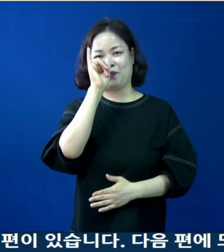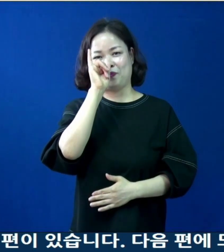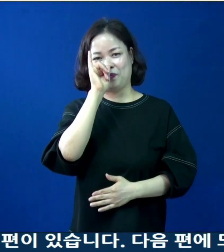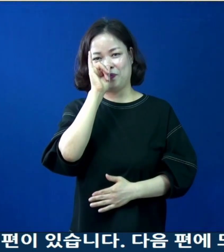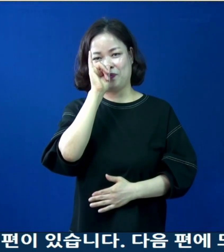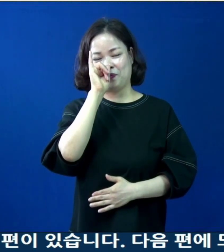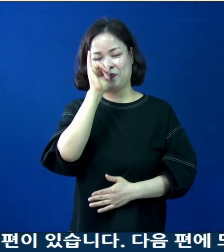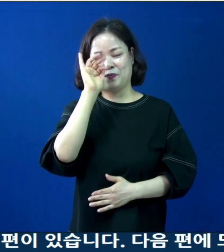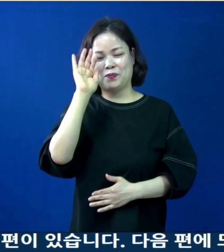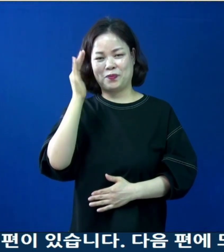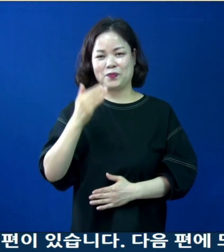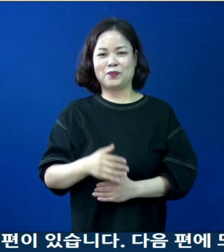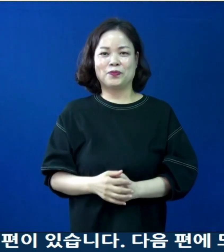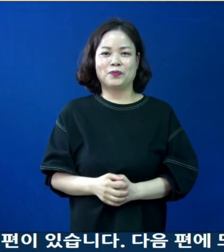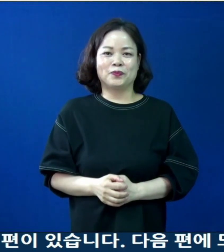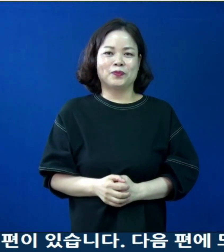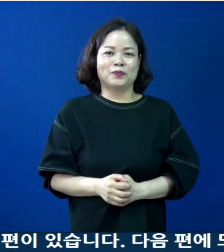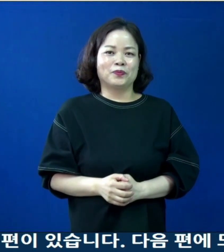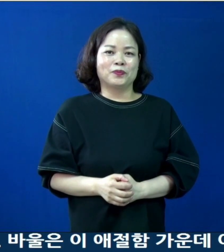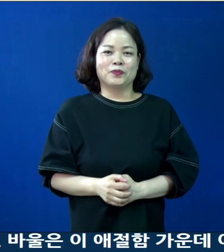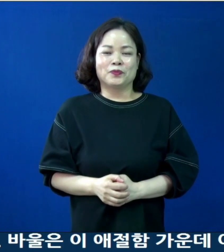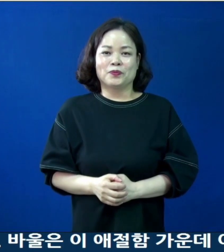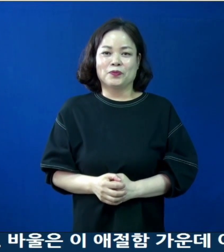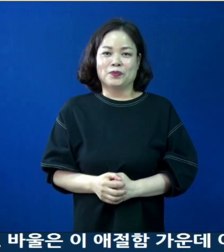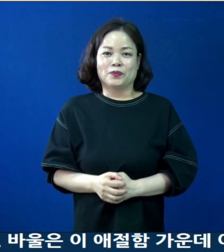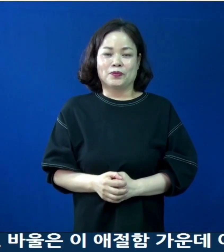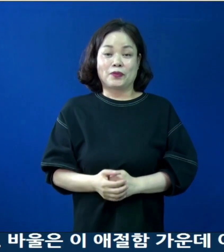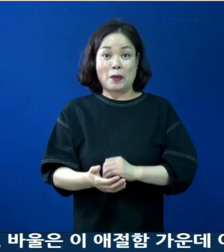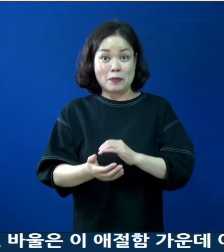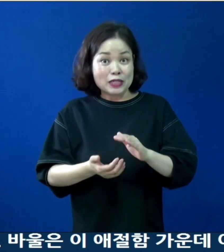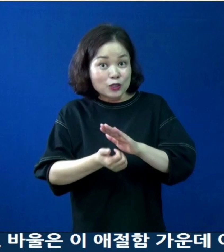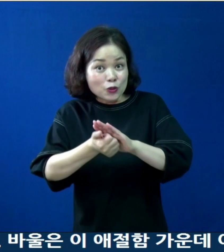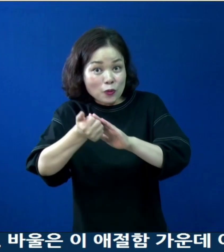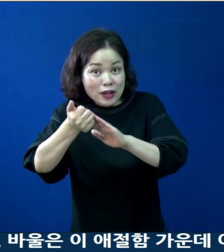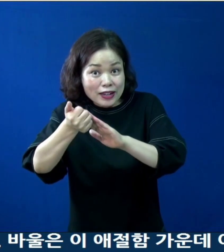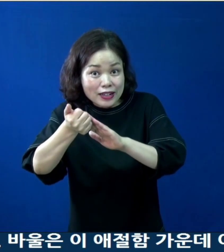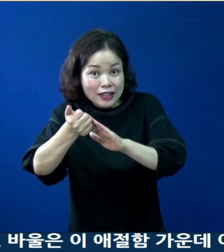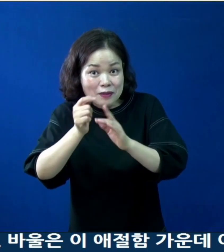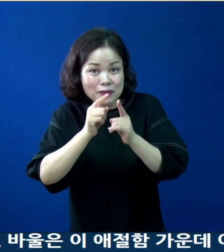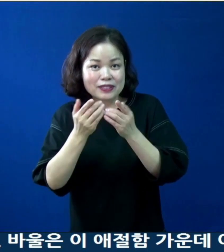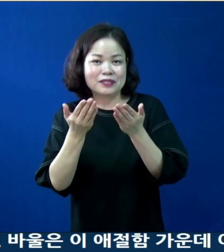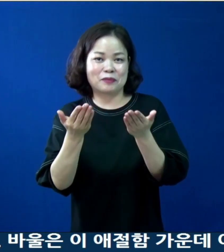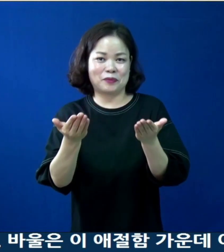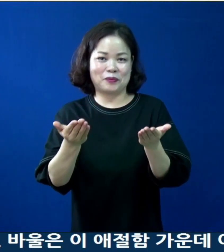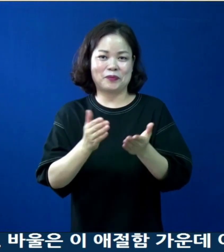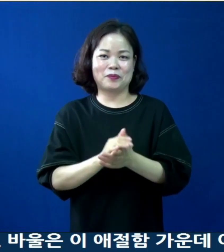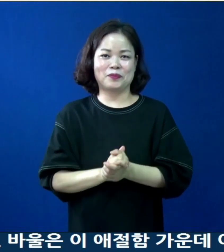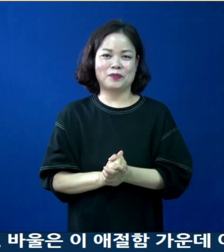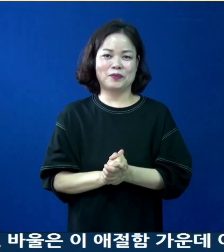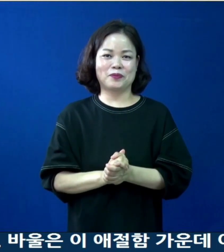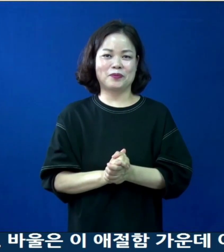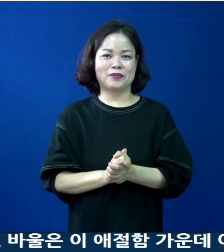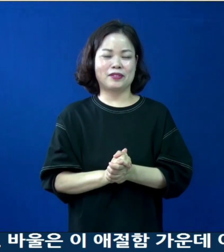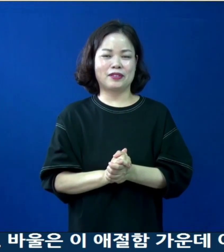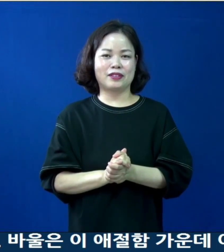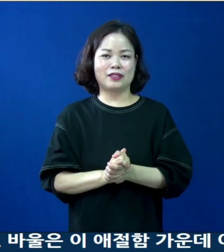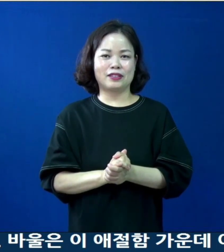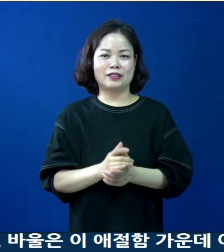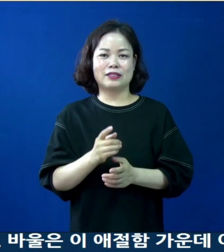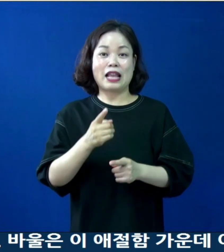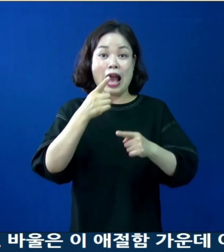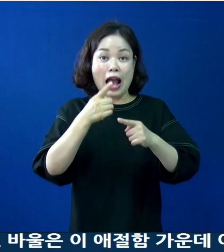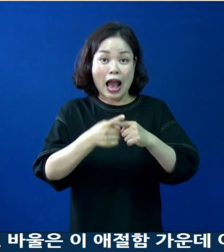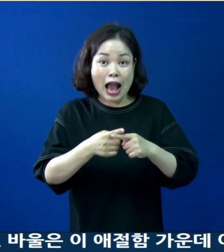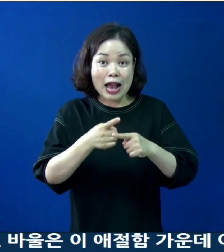있게 해준다는 겁니다. 미리 그 소망을 말씀드리면요, 이